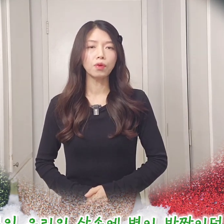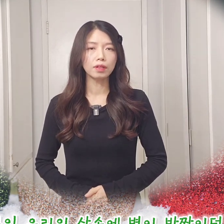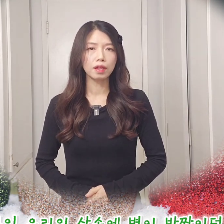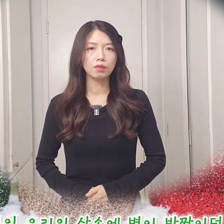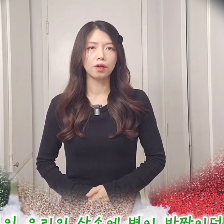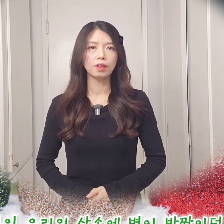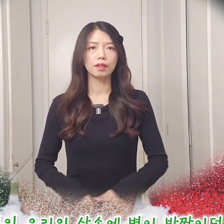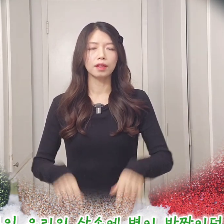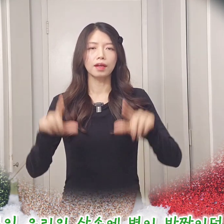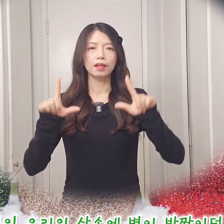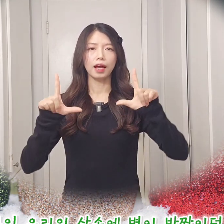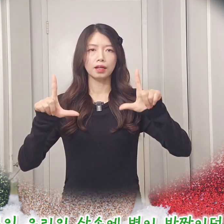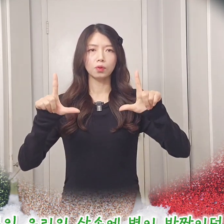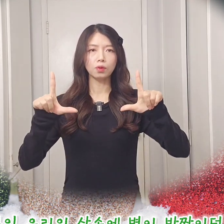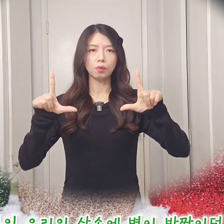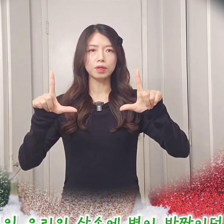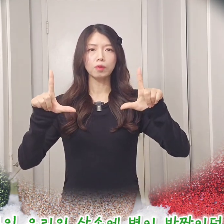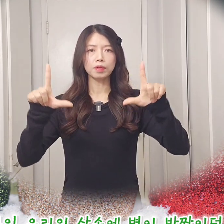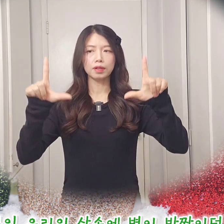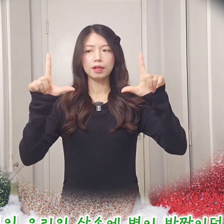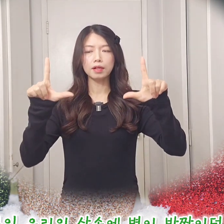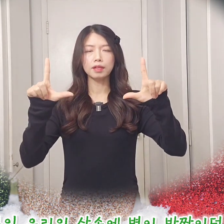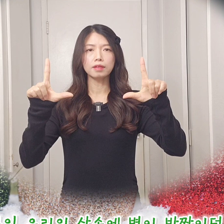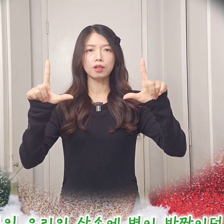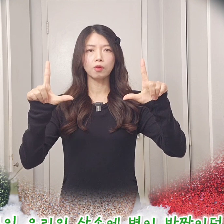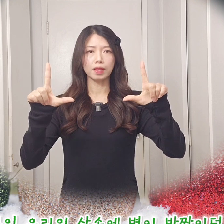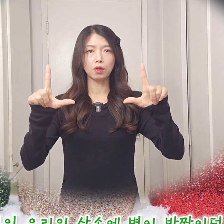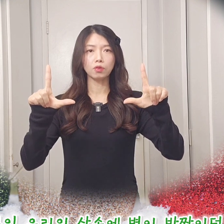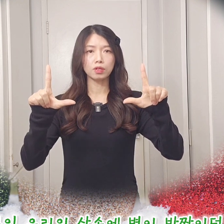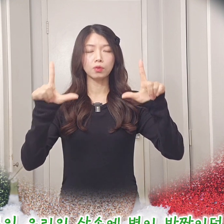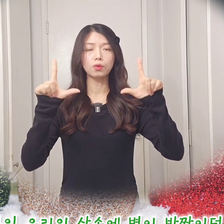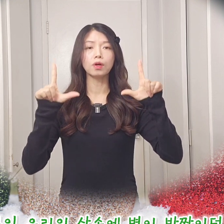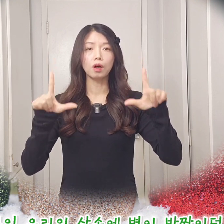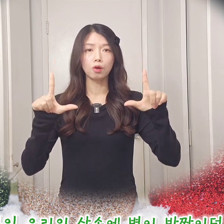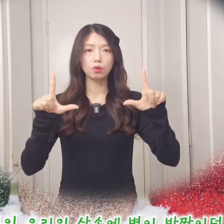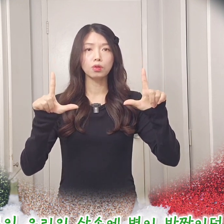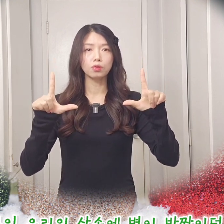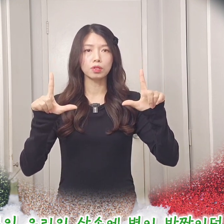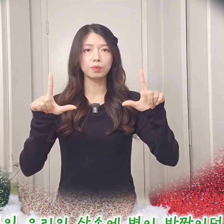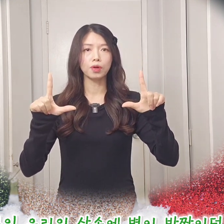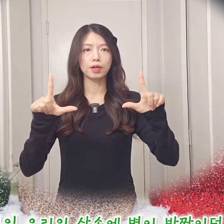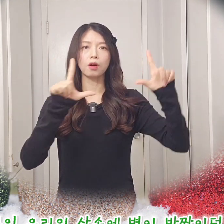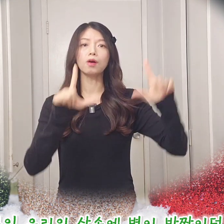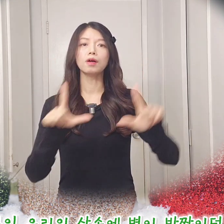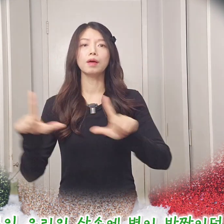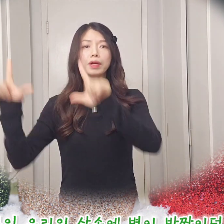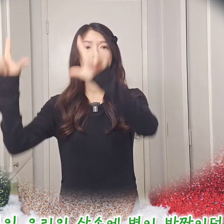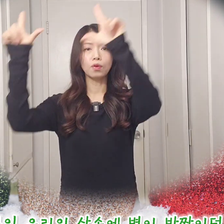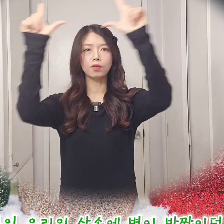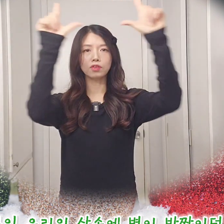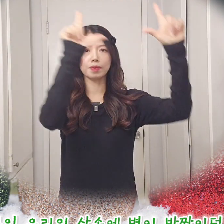뜻의 수어는 양손 엄지검지를 니은처럼 만들어주시고 얼굴을 중심으로 해서 한 바퀴 돌려주시면